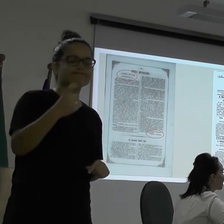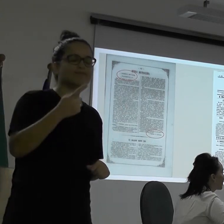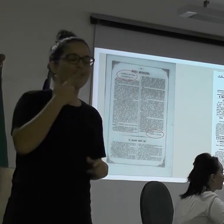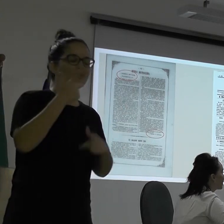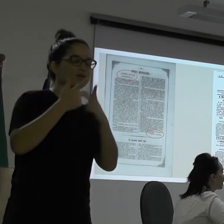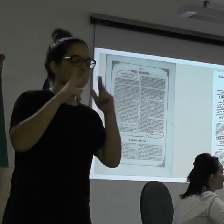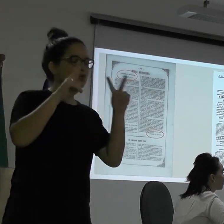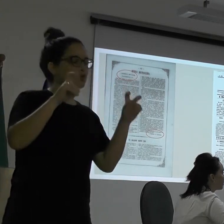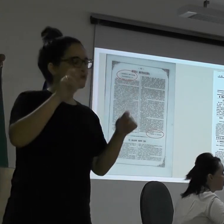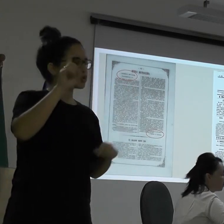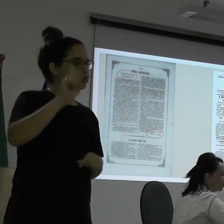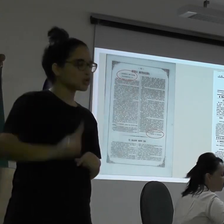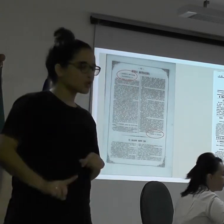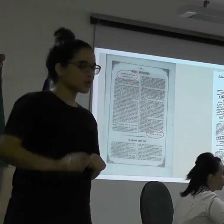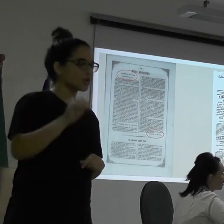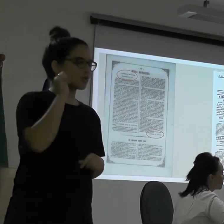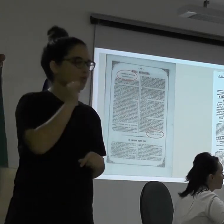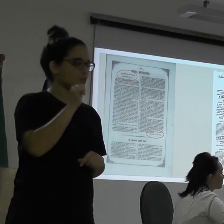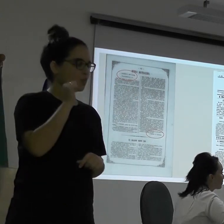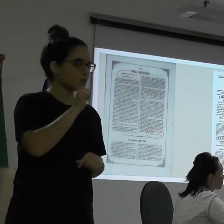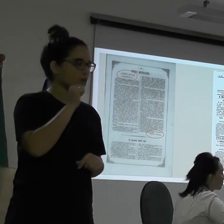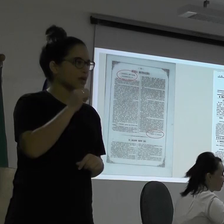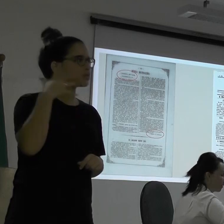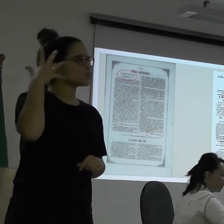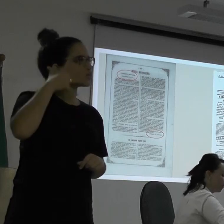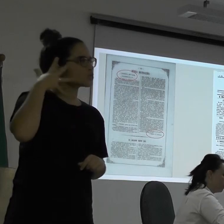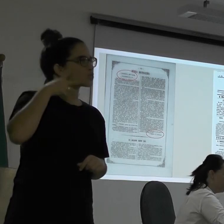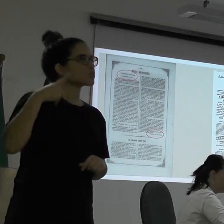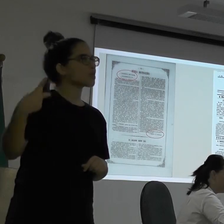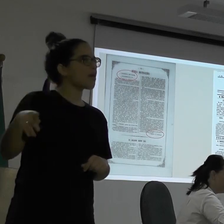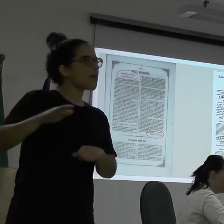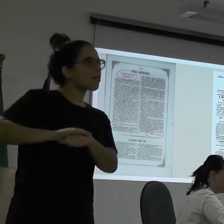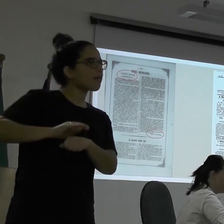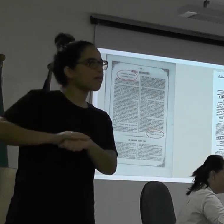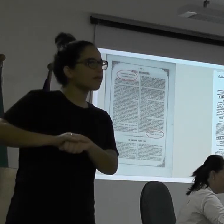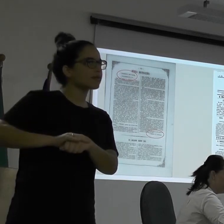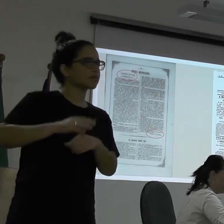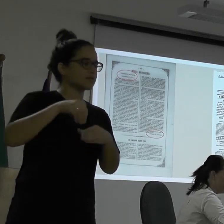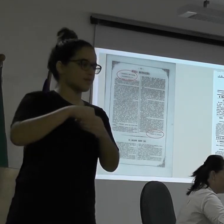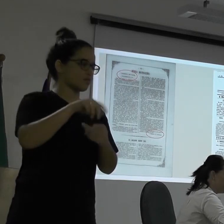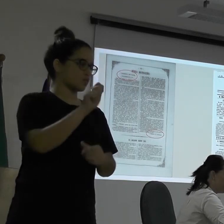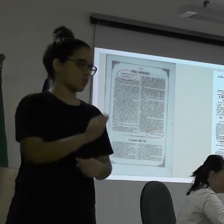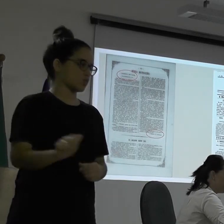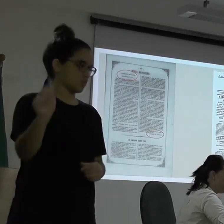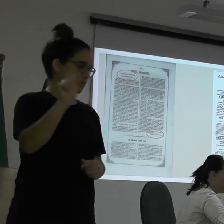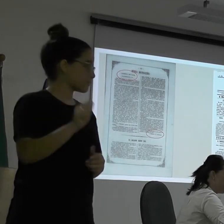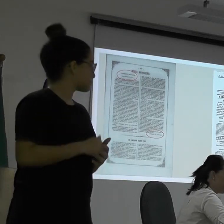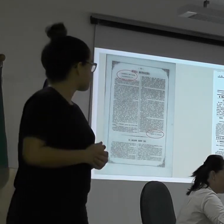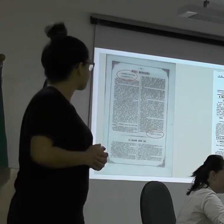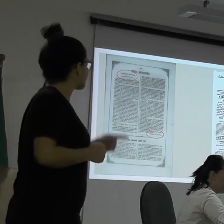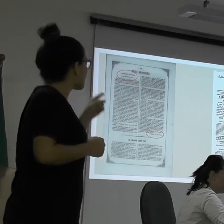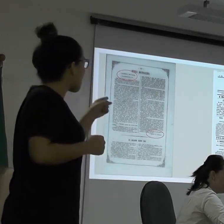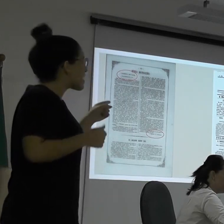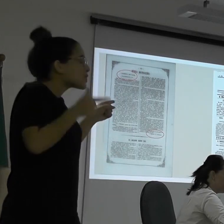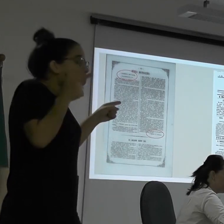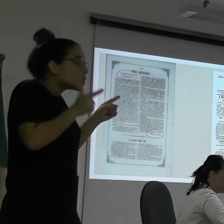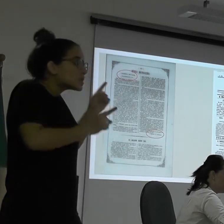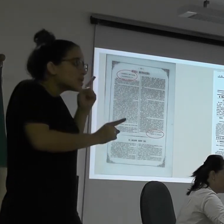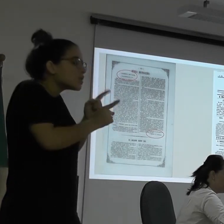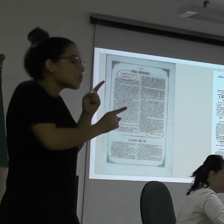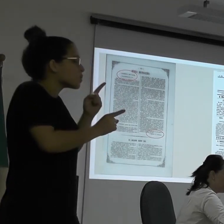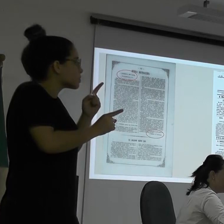os direitos das mulheres, um discurso que ela fez numa associação. E aqui eu consegui encontrar